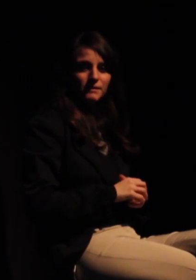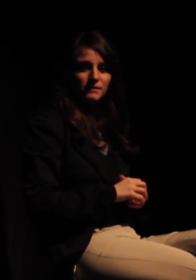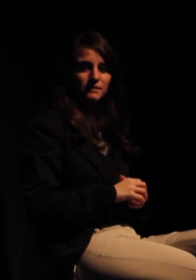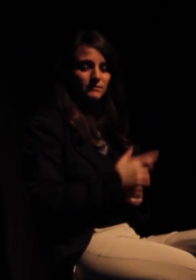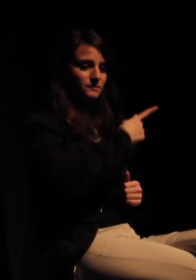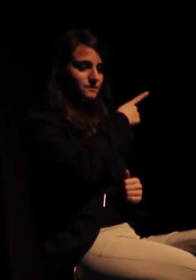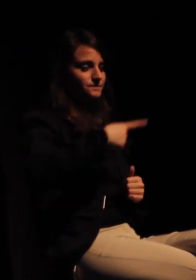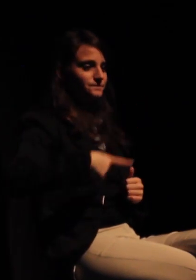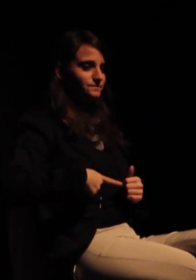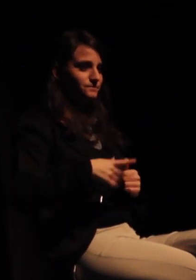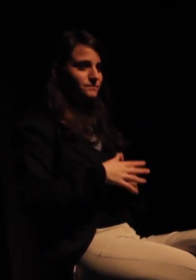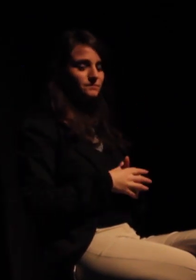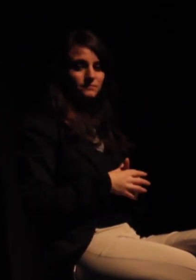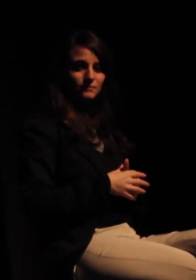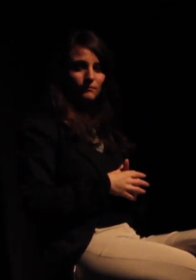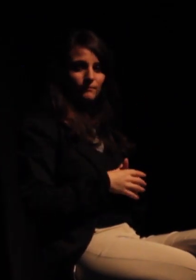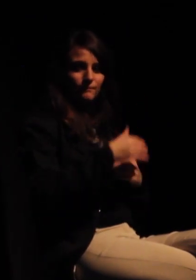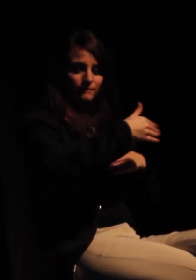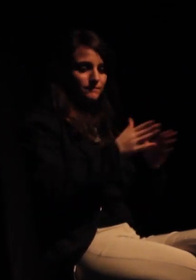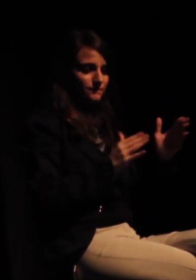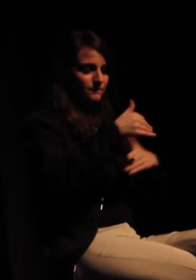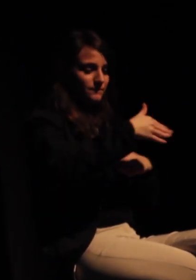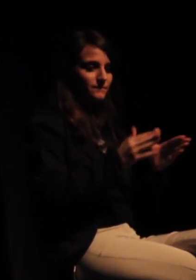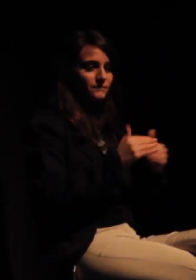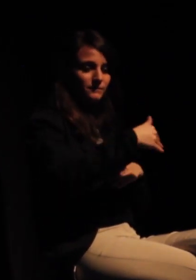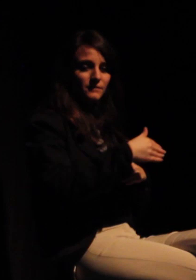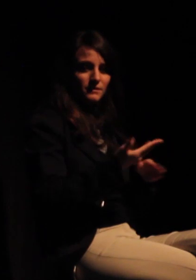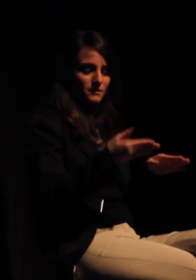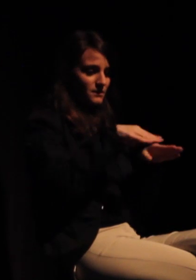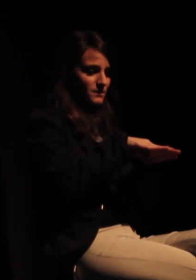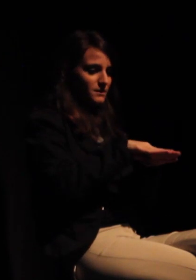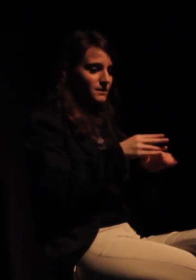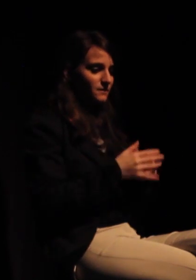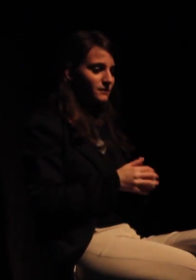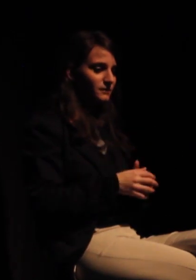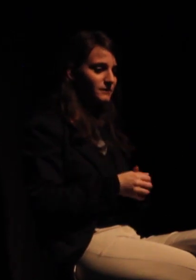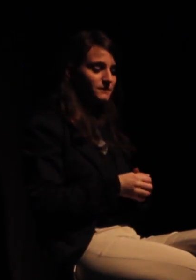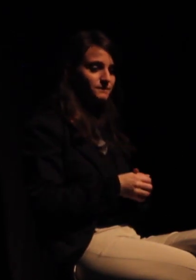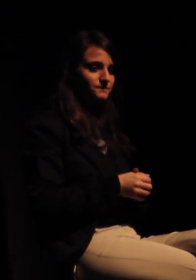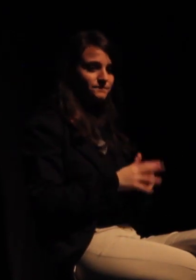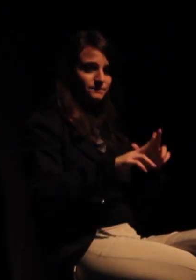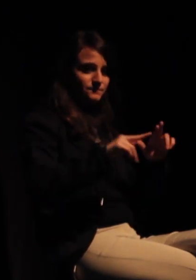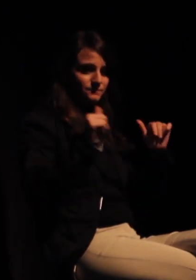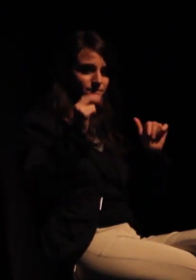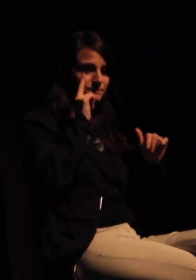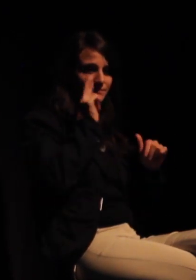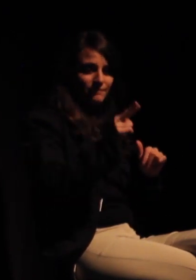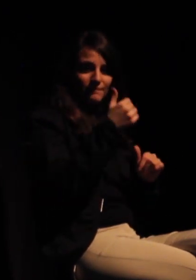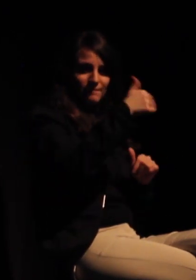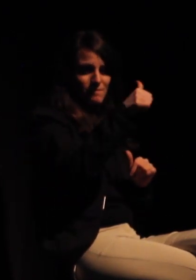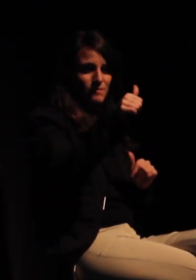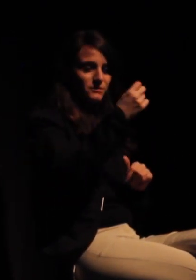Supremo Tribunal Federal é uma caixa, um bunker fechado, ninguém nunca viu os